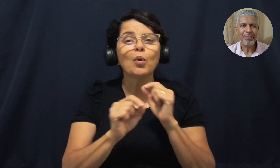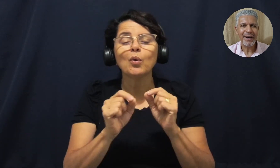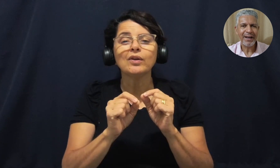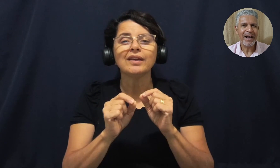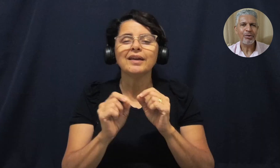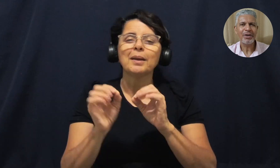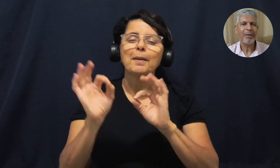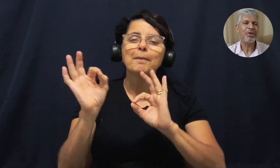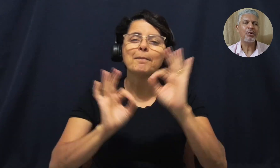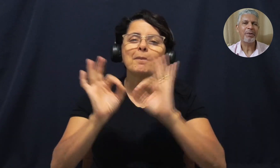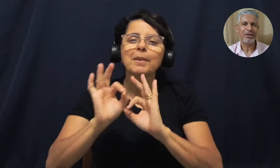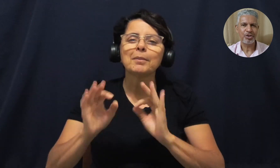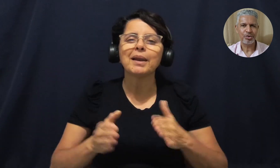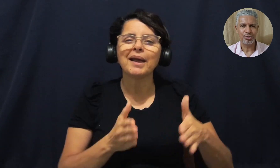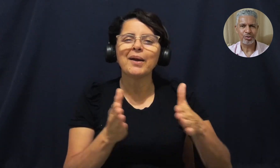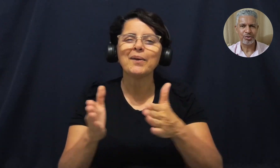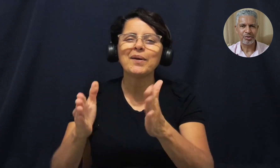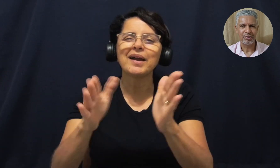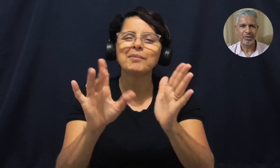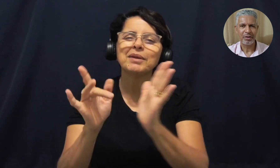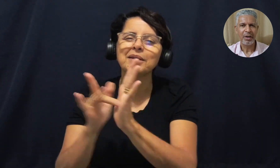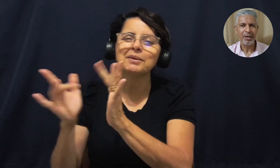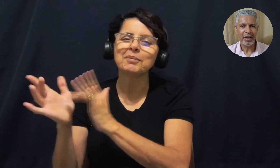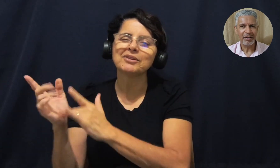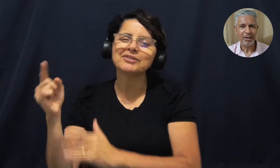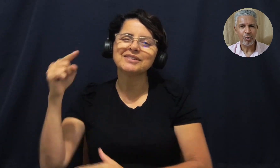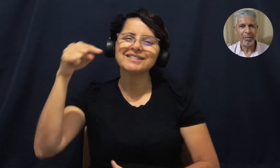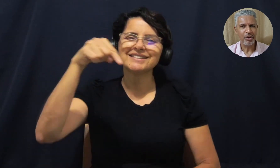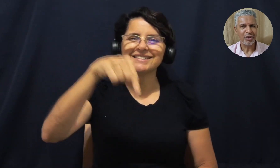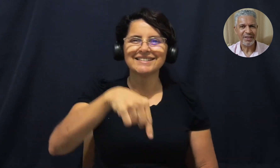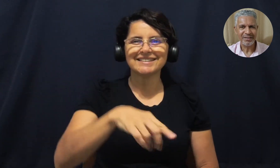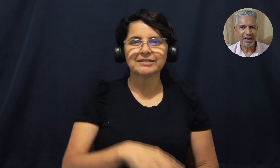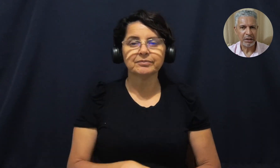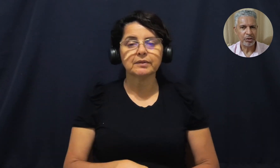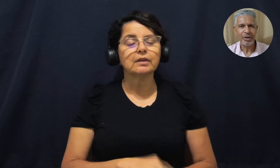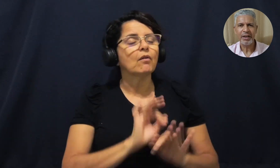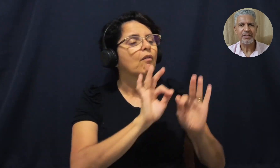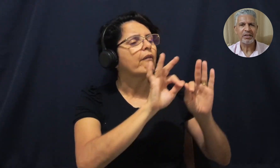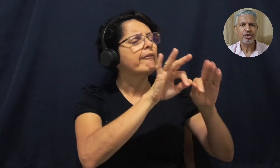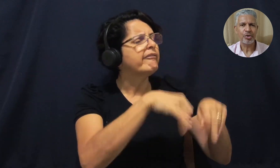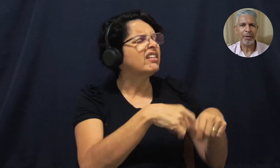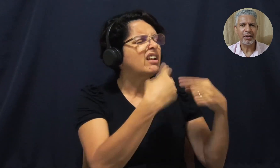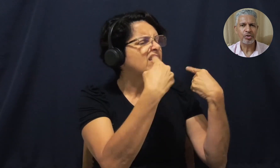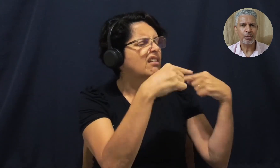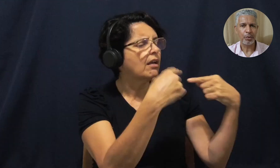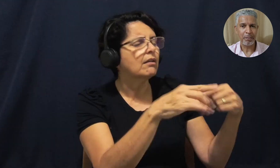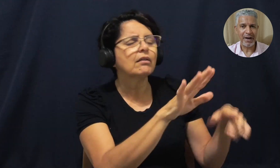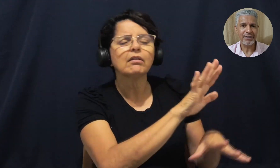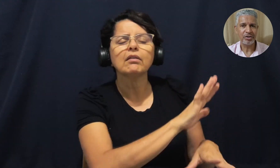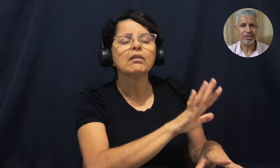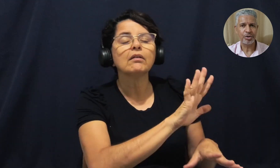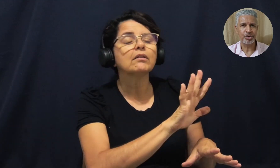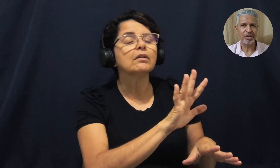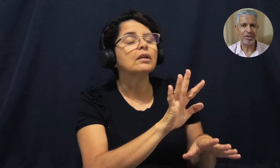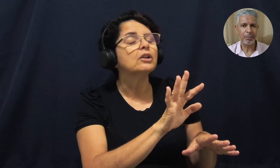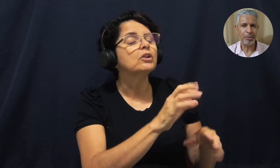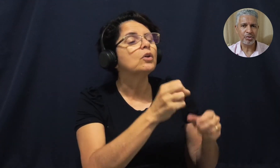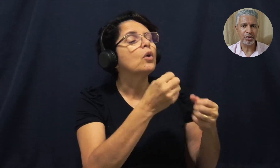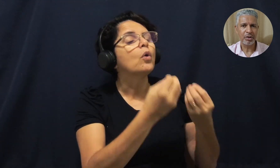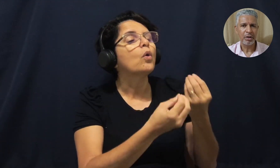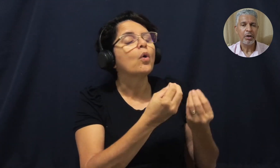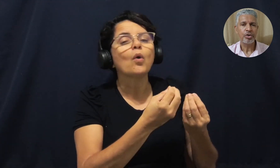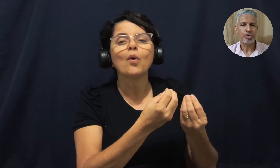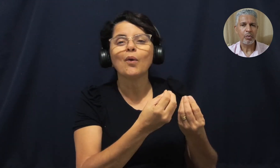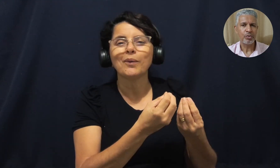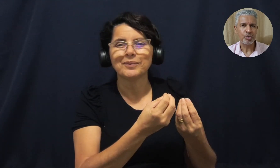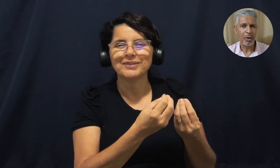era preparar o caminho para Jesus. E então, meio que encerrando aqueles questionamentos por parte de seus